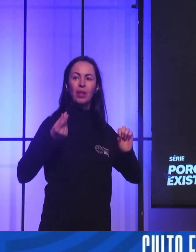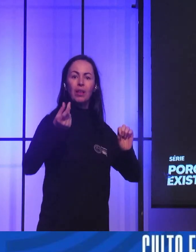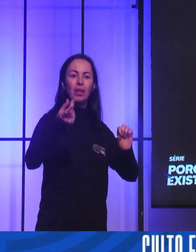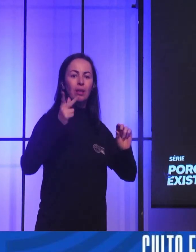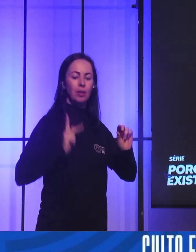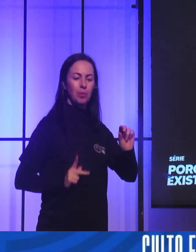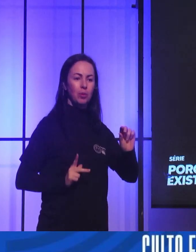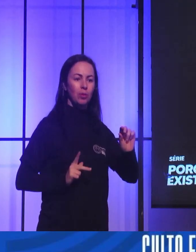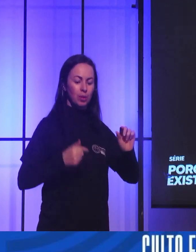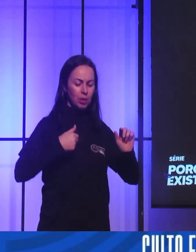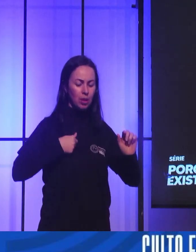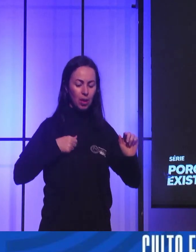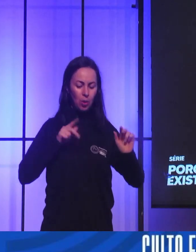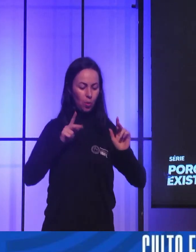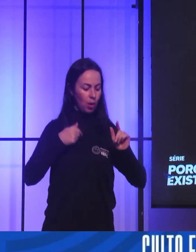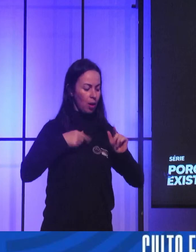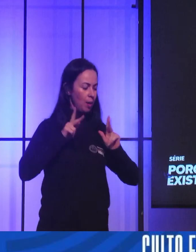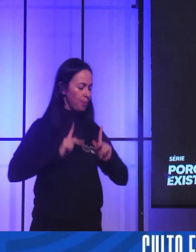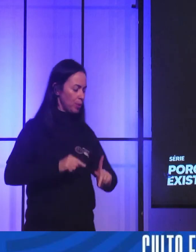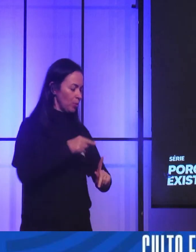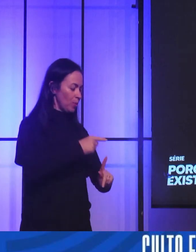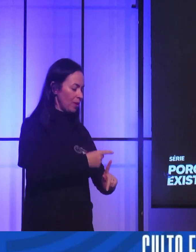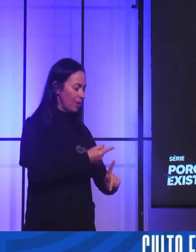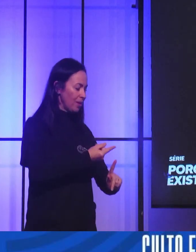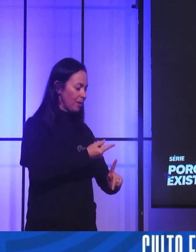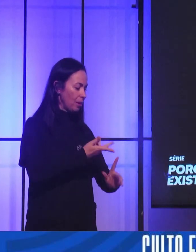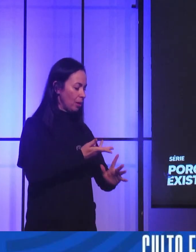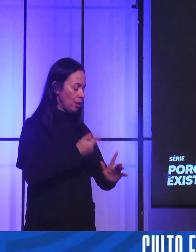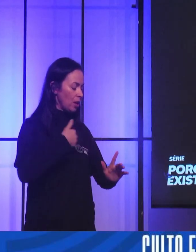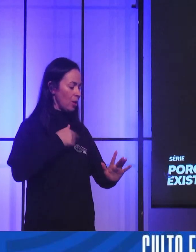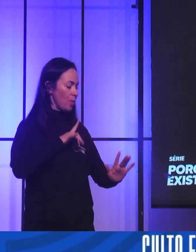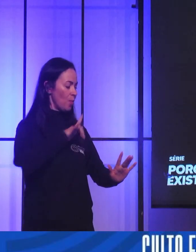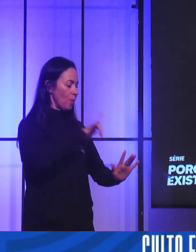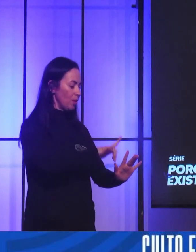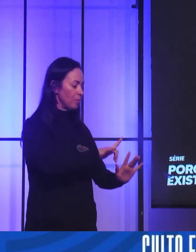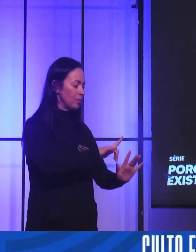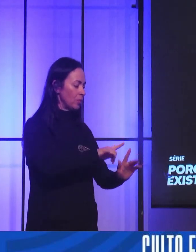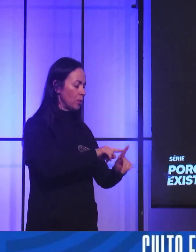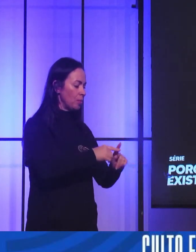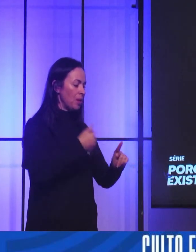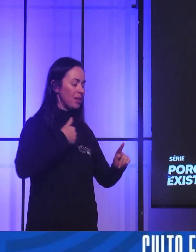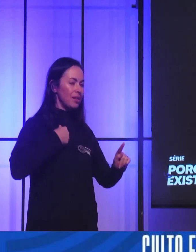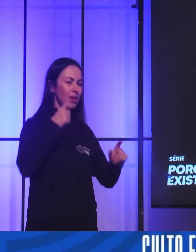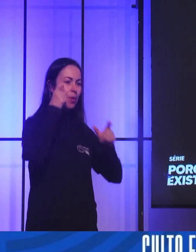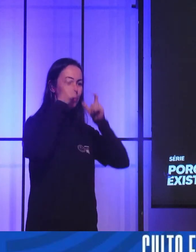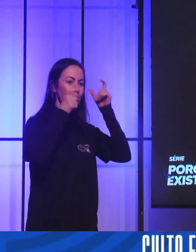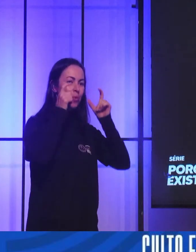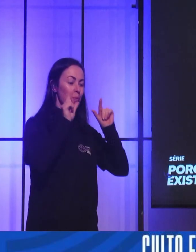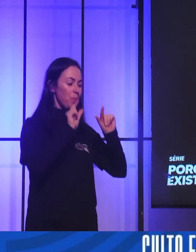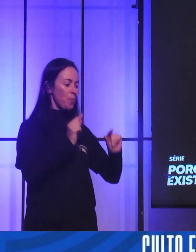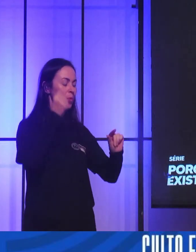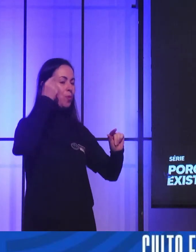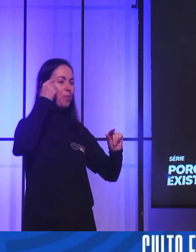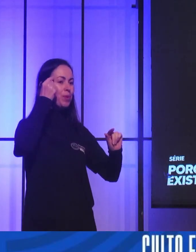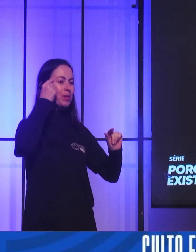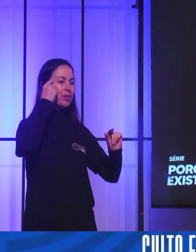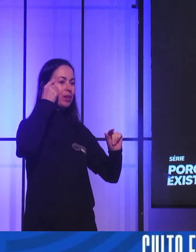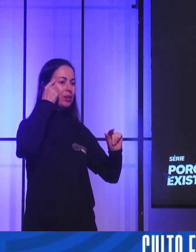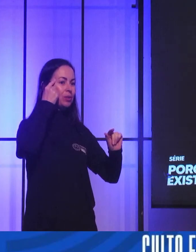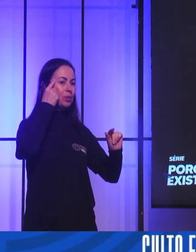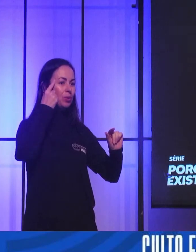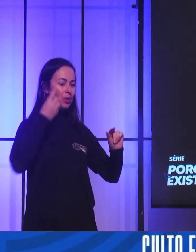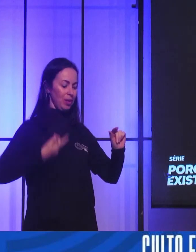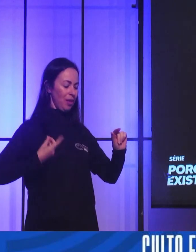muito pouco, porque se a gente cresce de fato e de verdade, se a gente se acreditasse, a